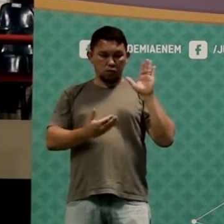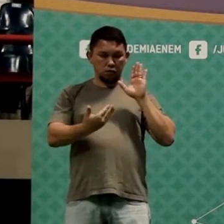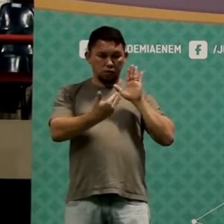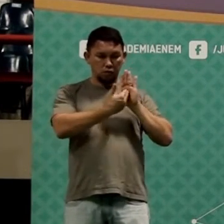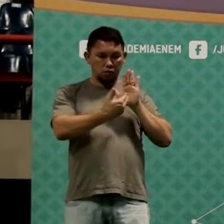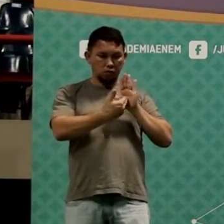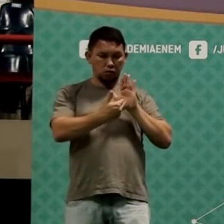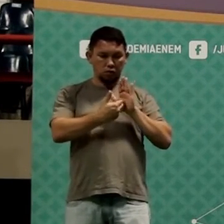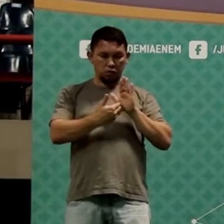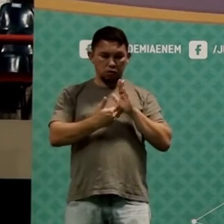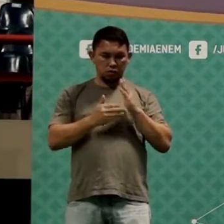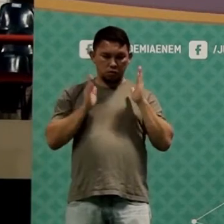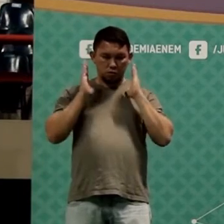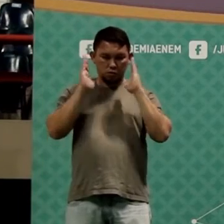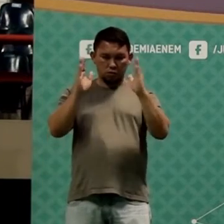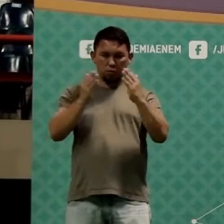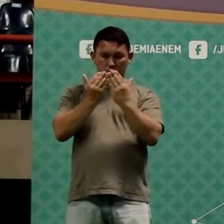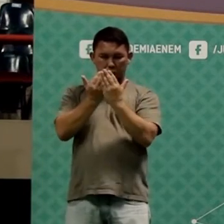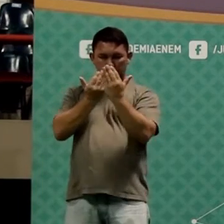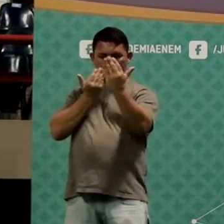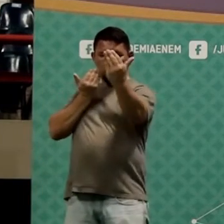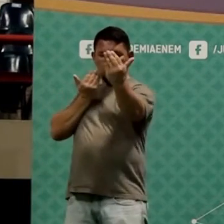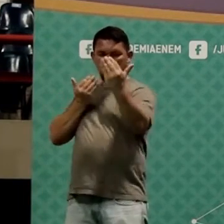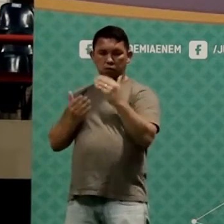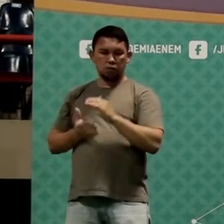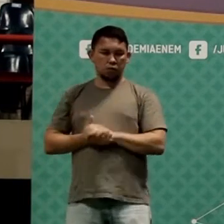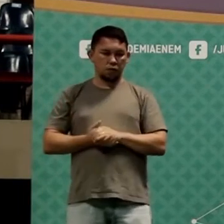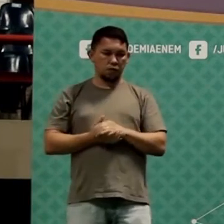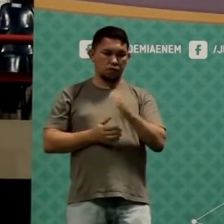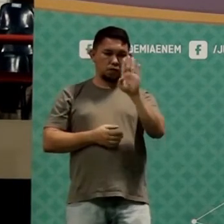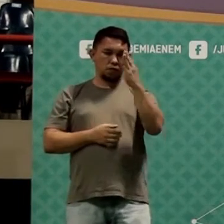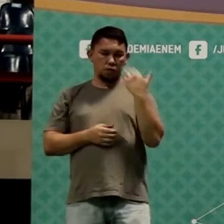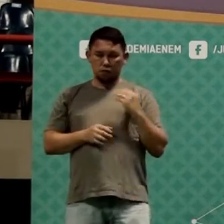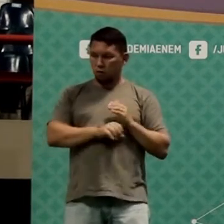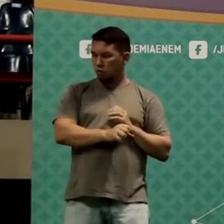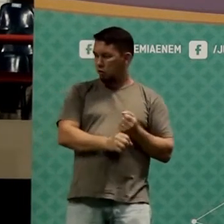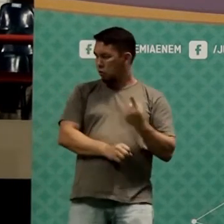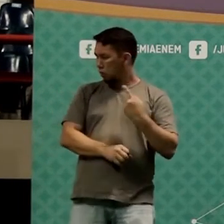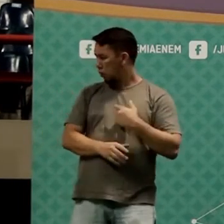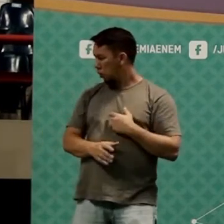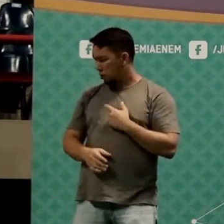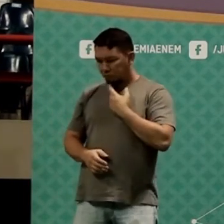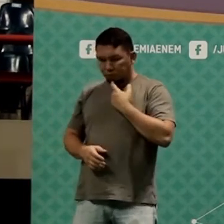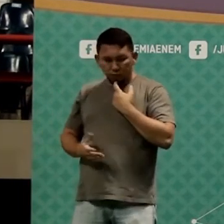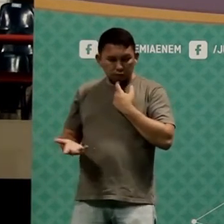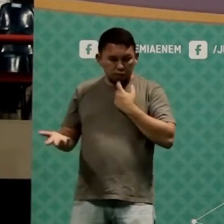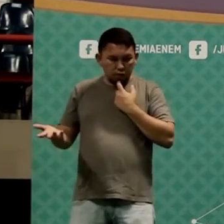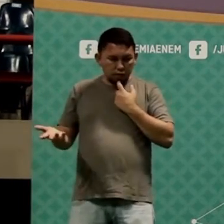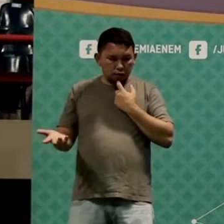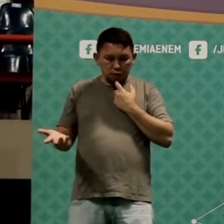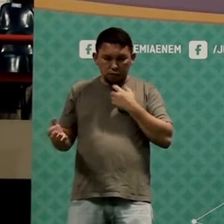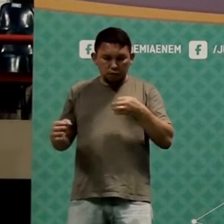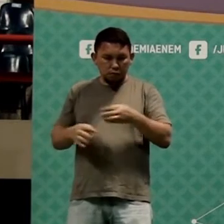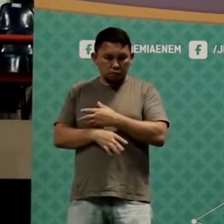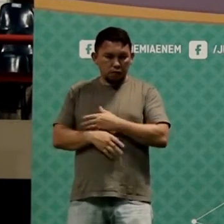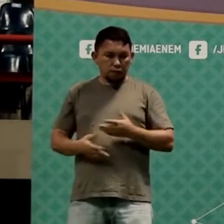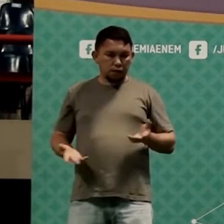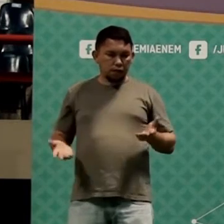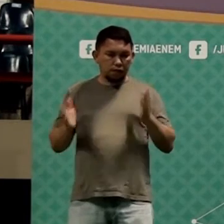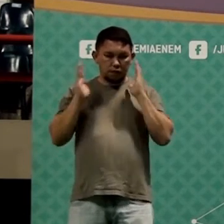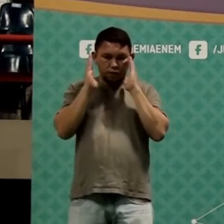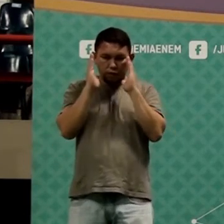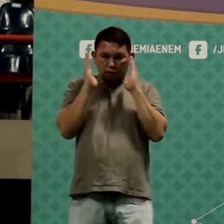do corredor. Aí ele parece maior. Se tirar o espelho, você fala, olha, já acabou. Já acabou.